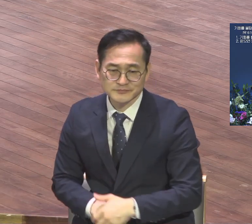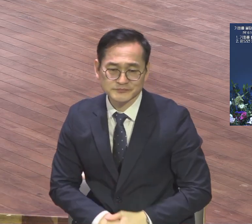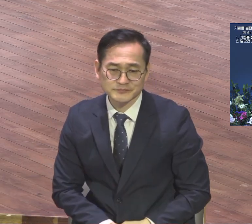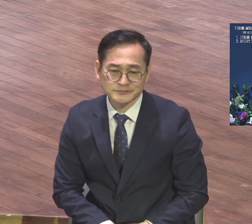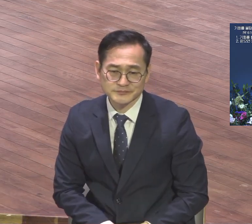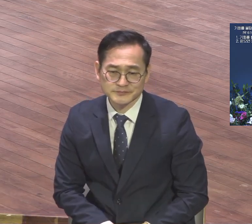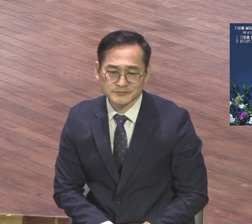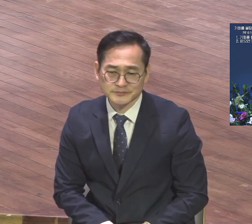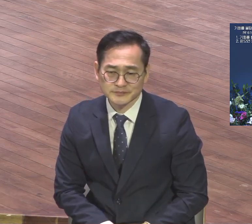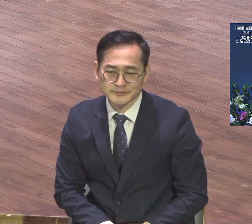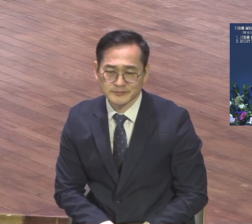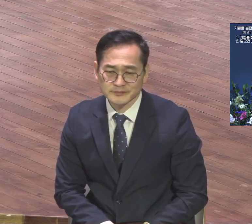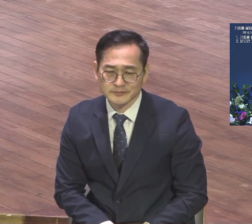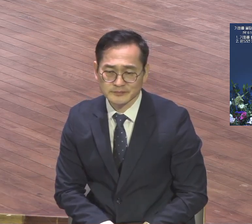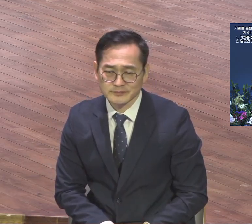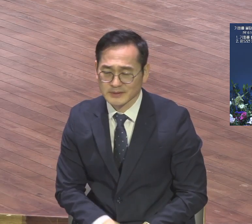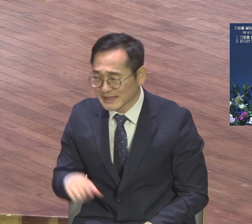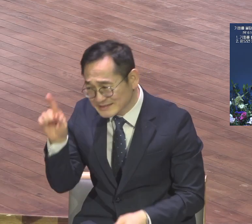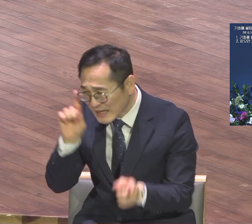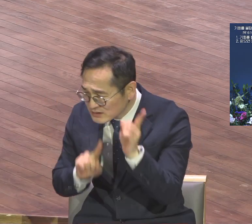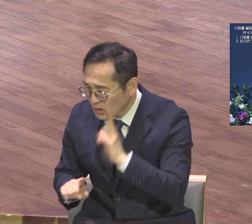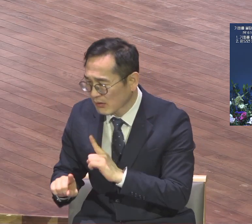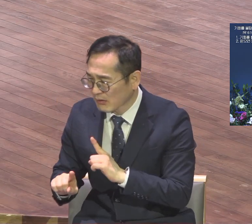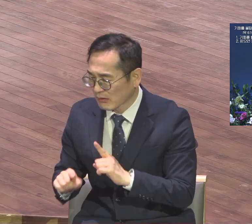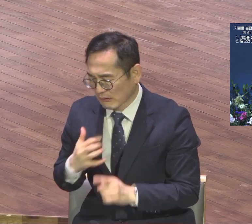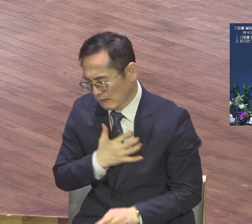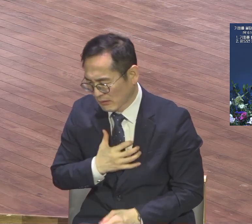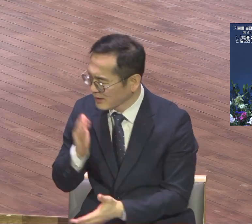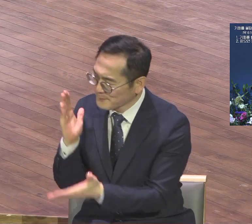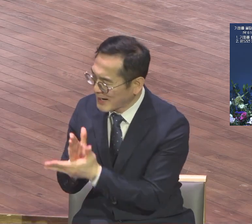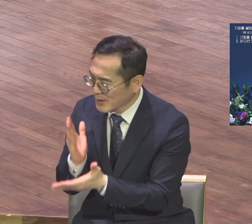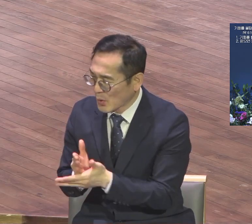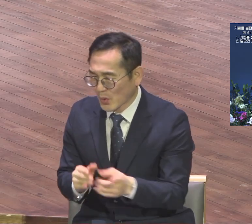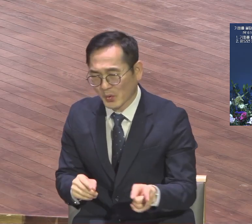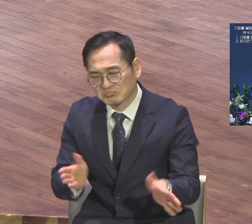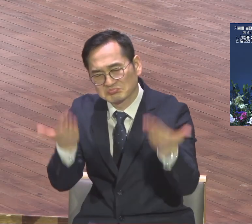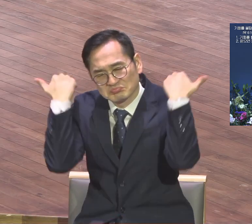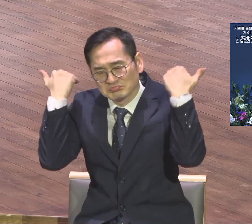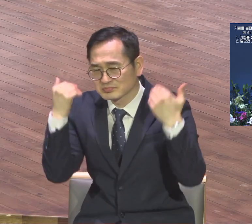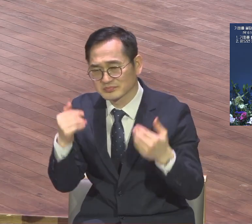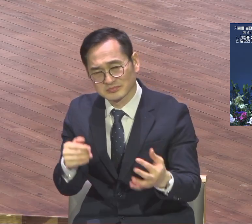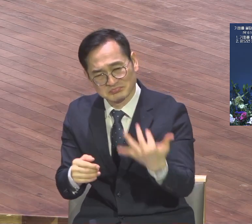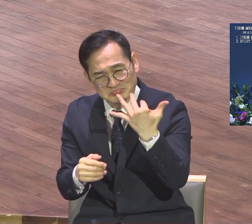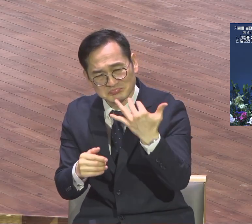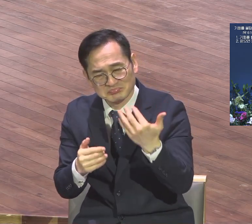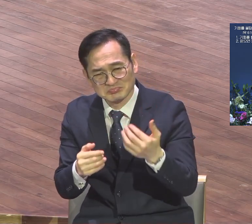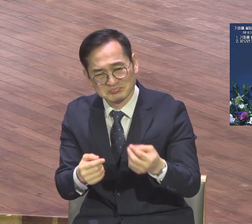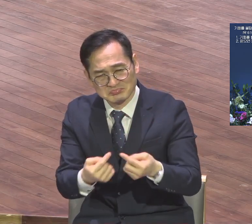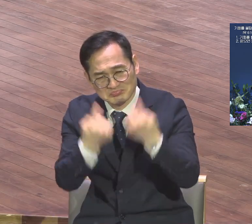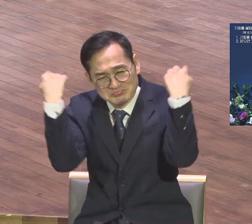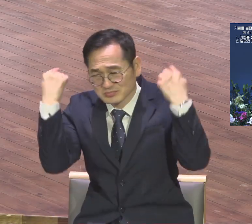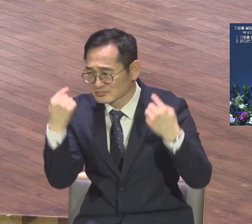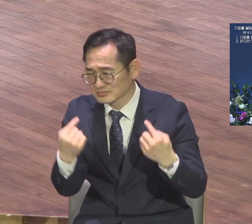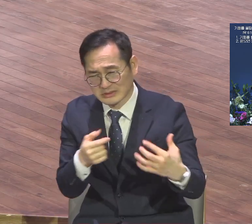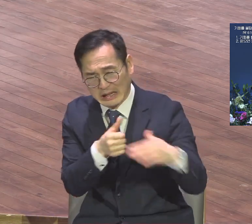문제와 사건 앞에 상처나 좌절하지 말고 그들을 가볍게 넘어설 수 있는 영적 수준으로 너희도 성장해야 된다.